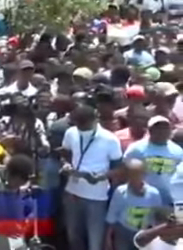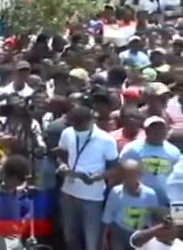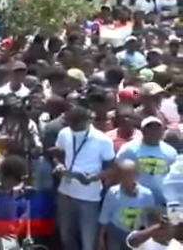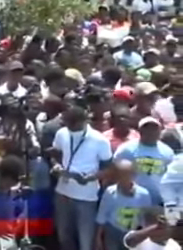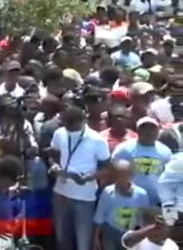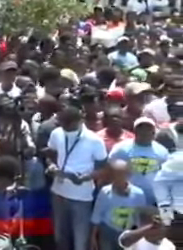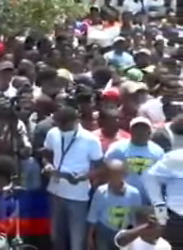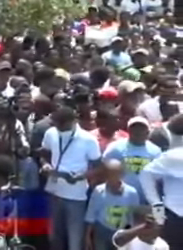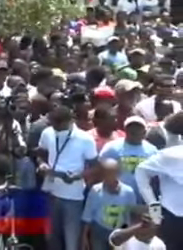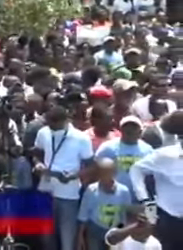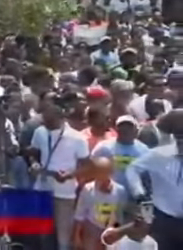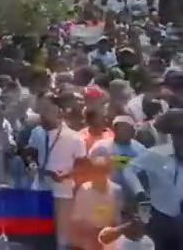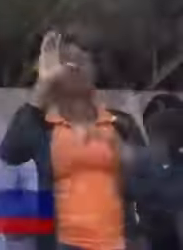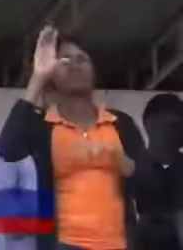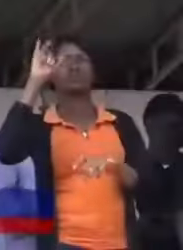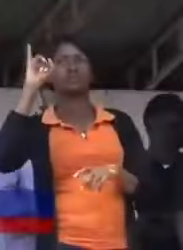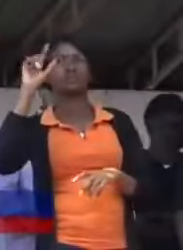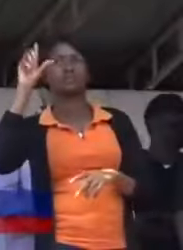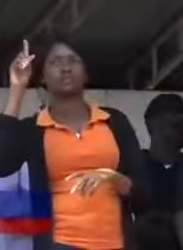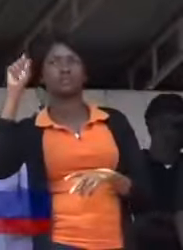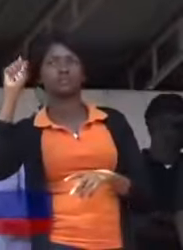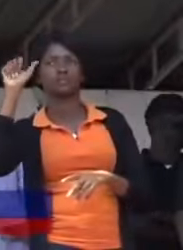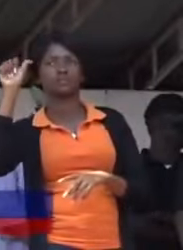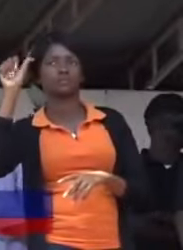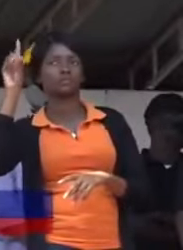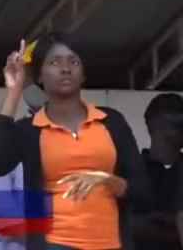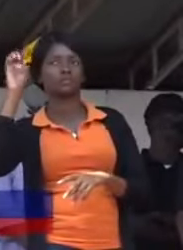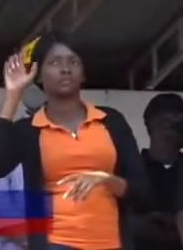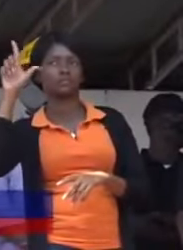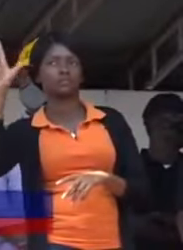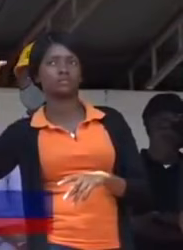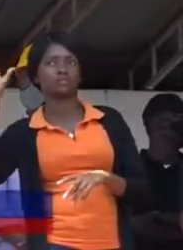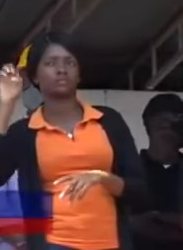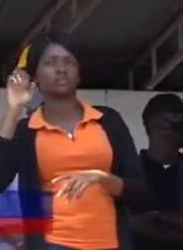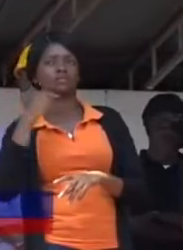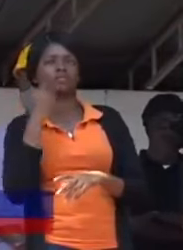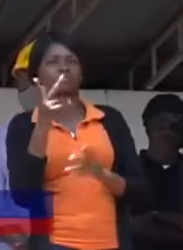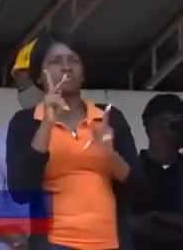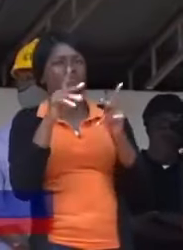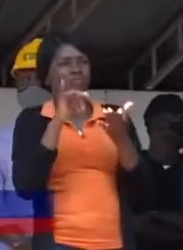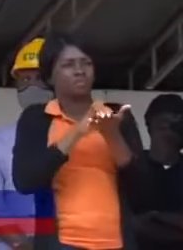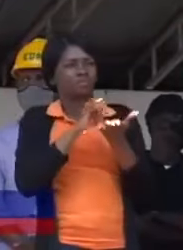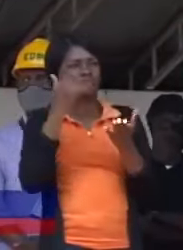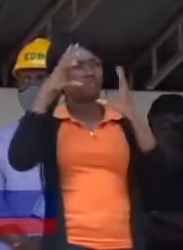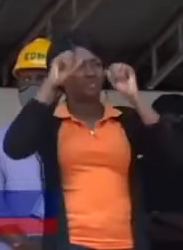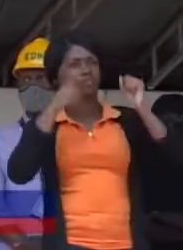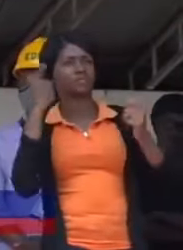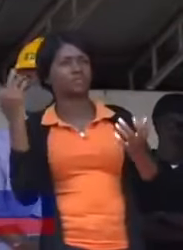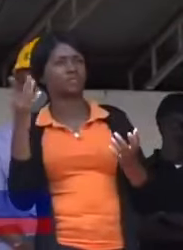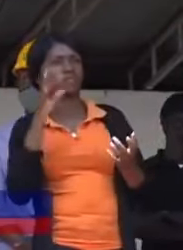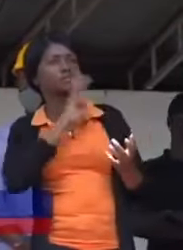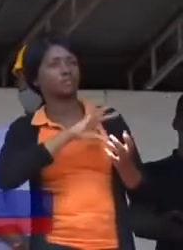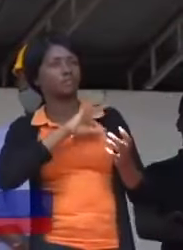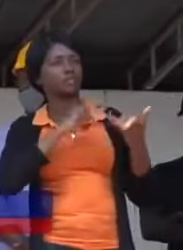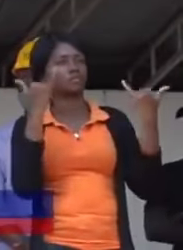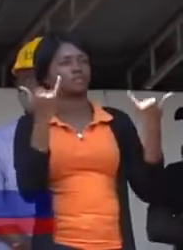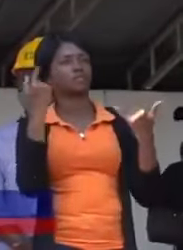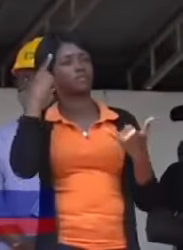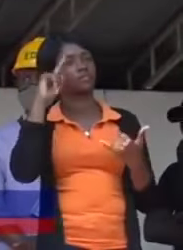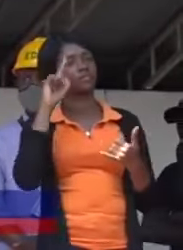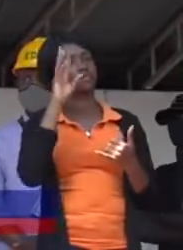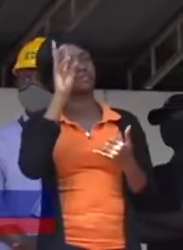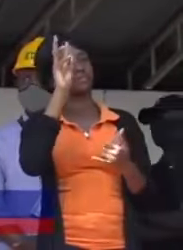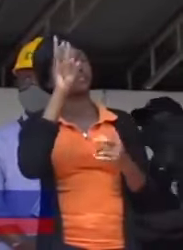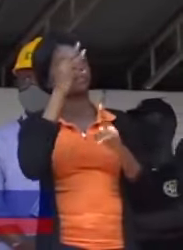monter citadelle. Moi, pile le monde dit, ça président dit là. Je profite aujourd'hui, 6 mars